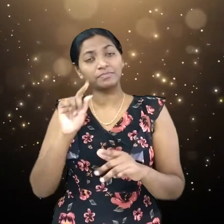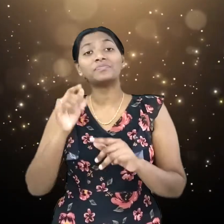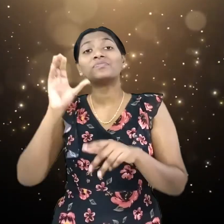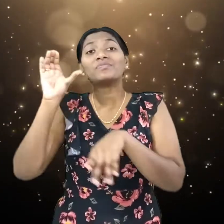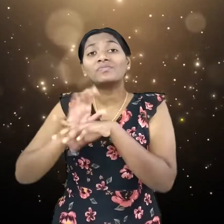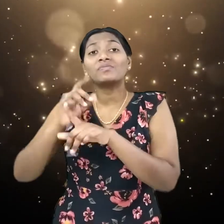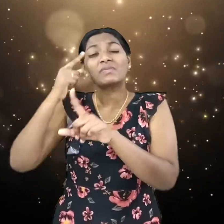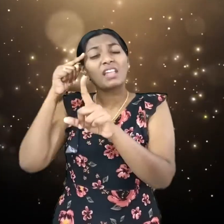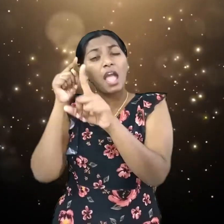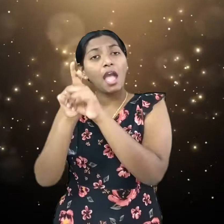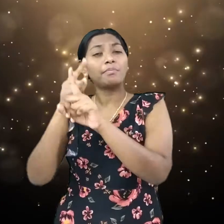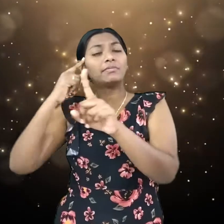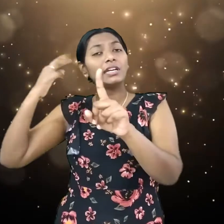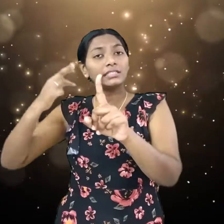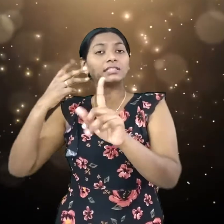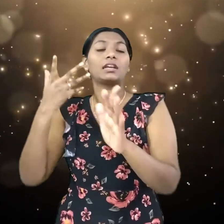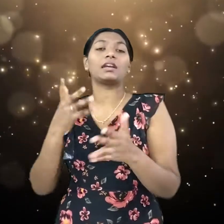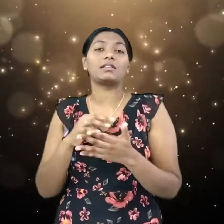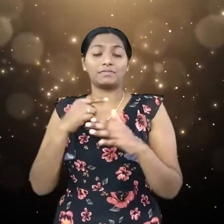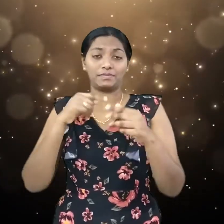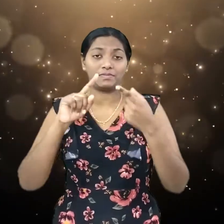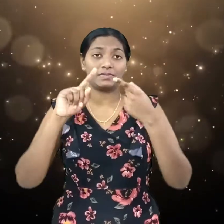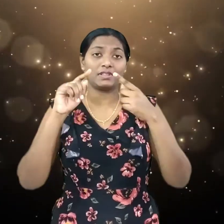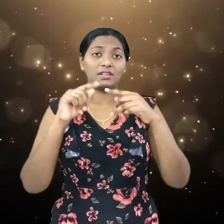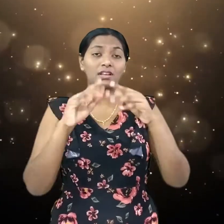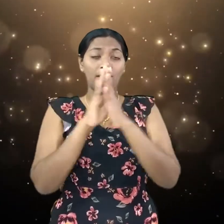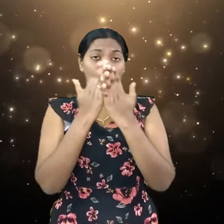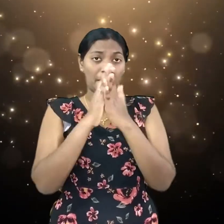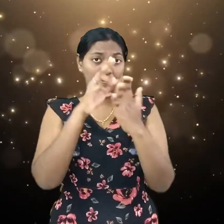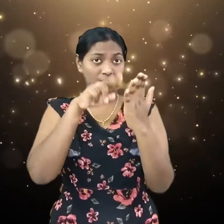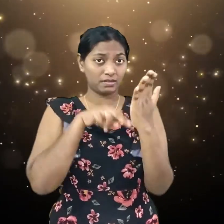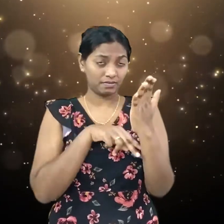चर्च का मिशन और उद्देश्य। तो हम शुरुआत करेंगे इफिसियों